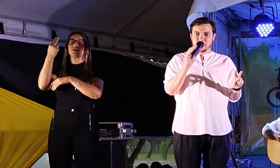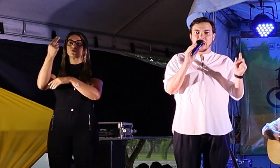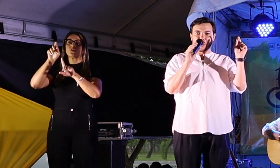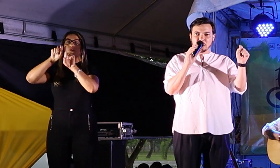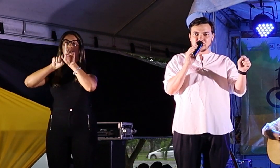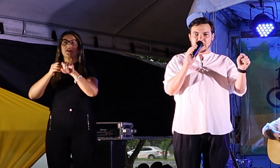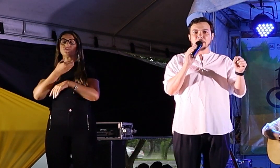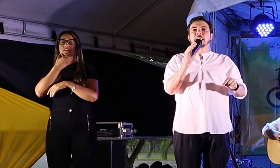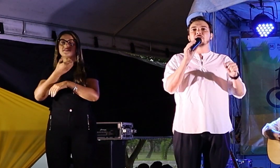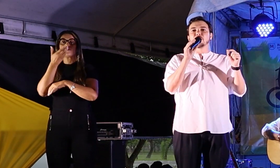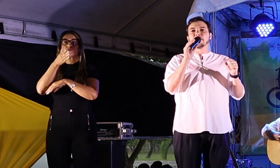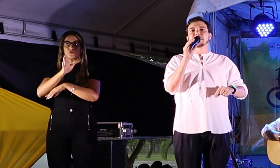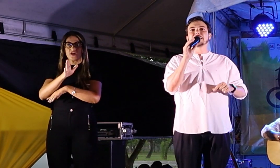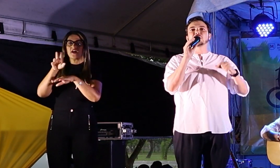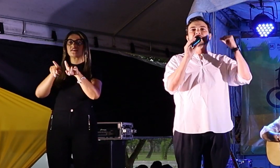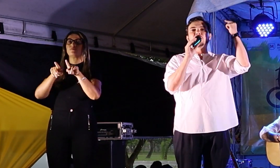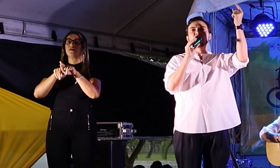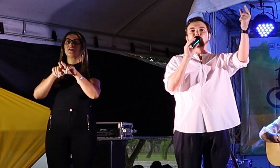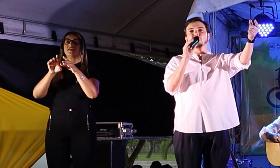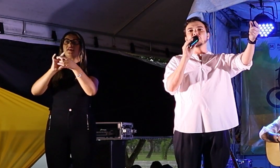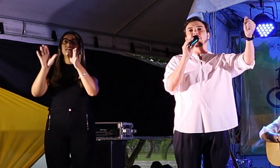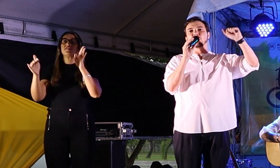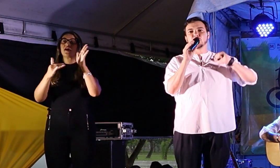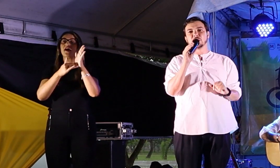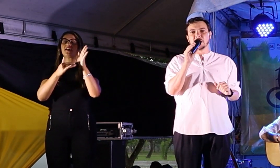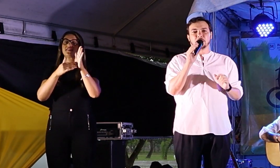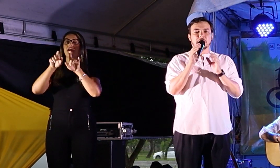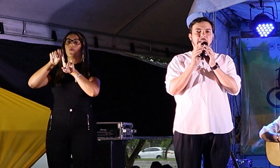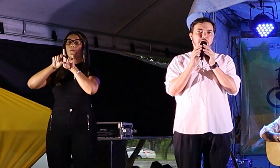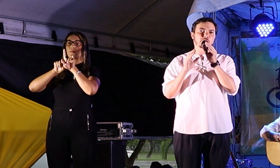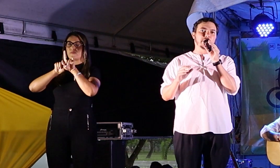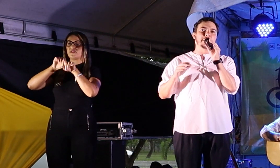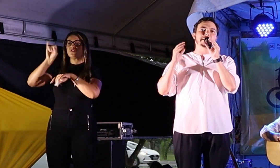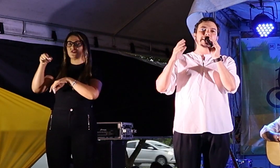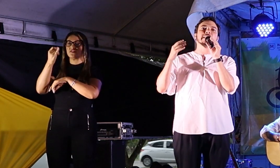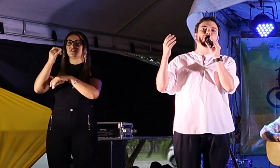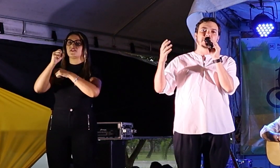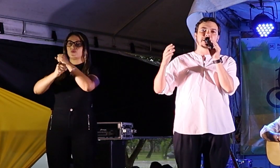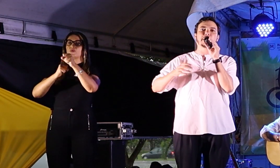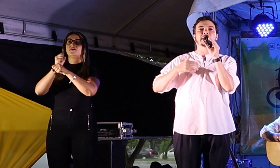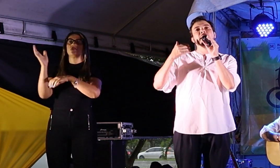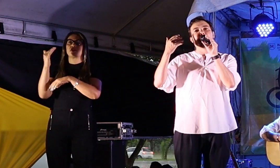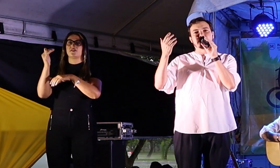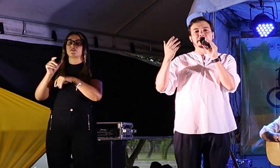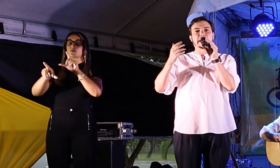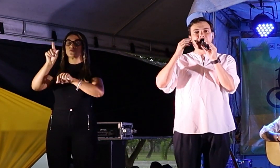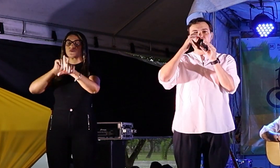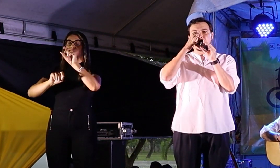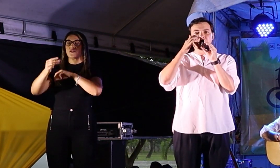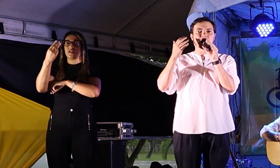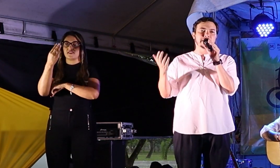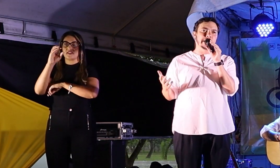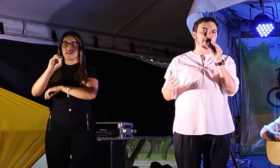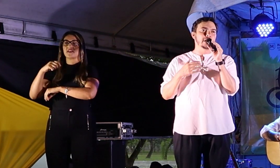dezembro, agora já, e vai ficar aberta até dia 19 de janeiro do ano que vem. Tá? A gente vai escolher mais 30 artistas para se apresentarem